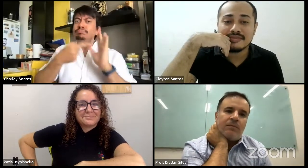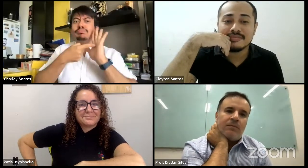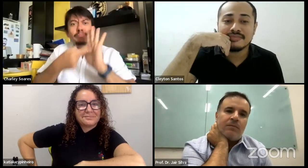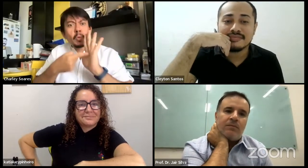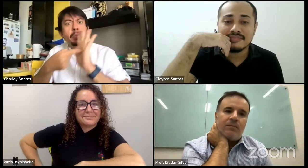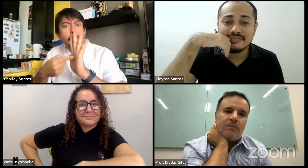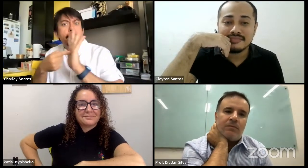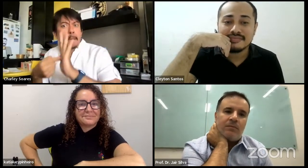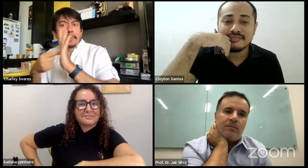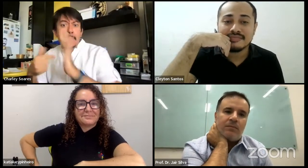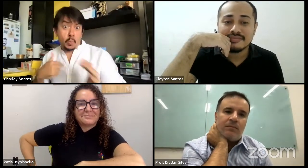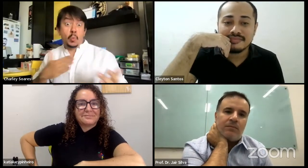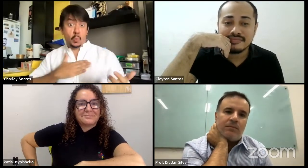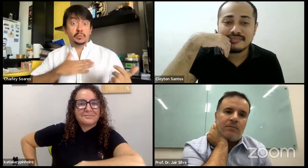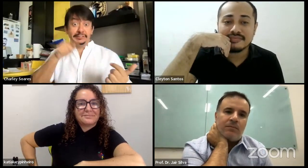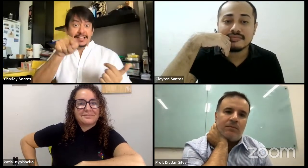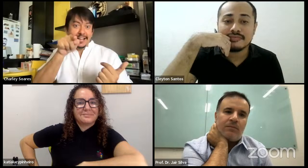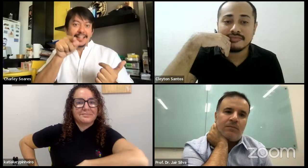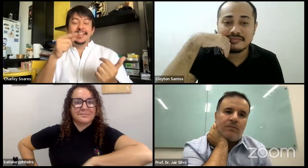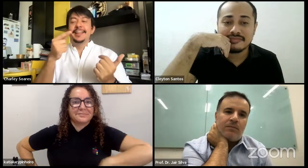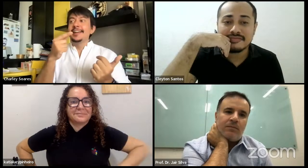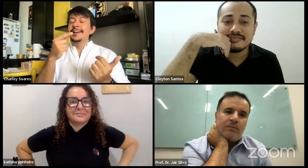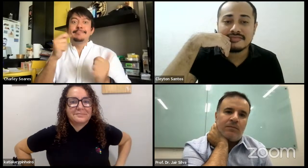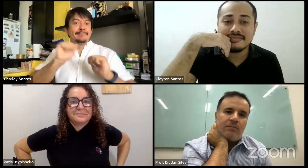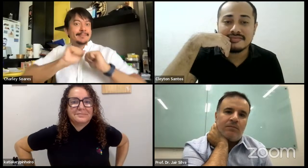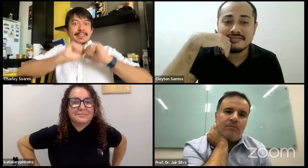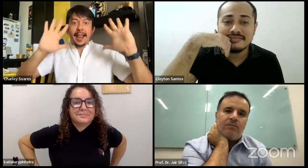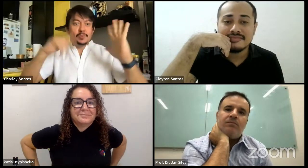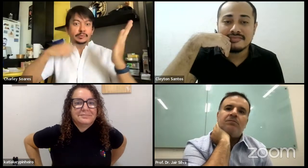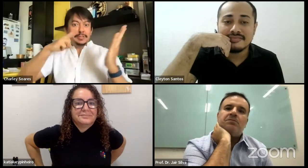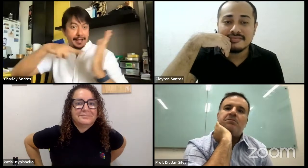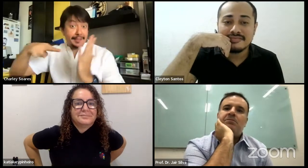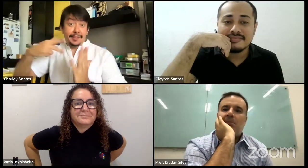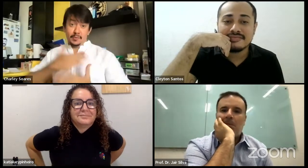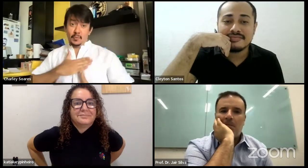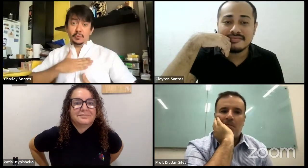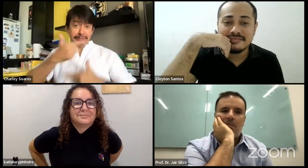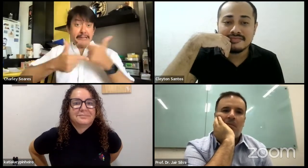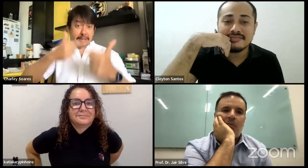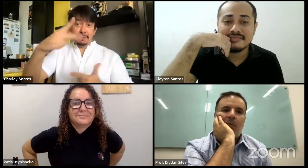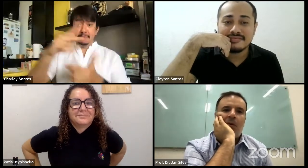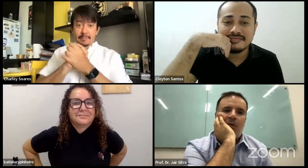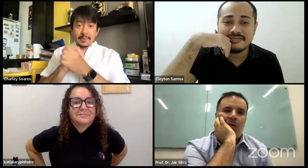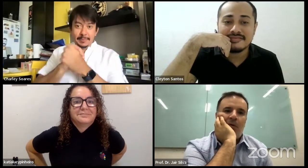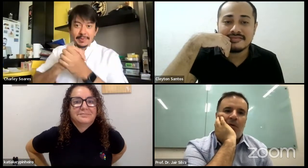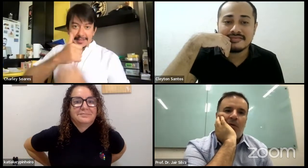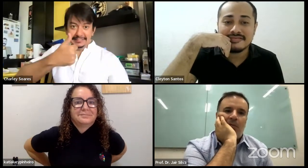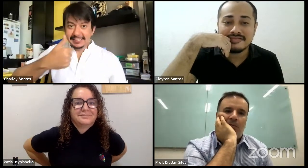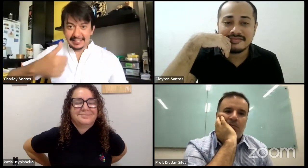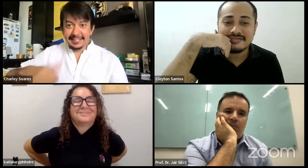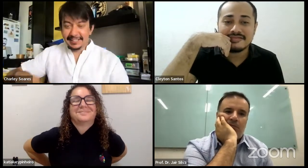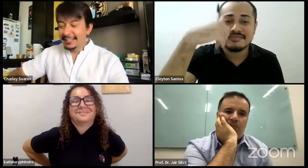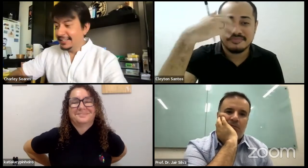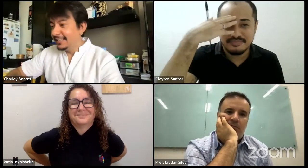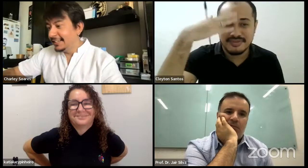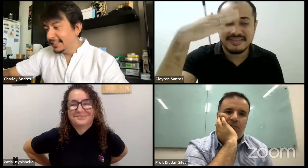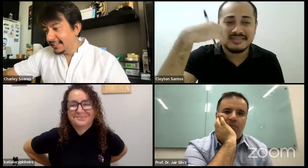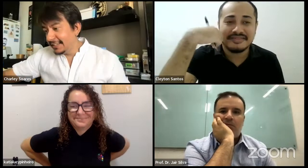seus objetivos, né? Quando você estava montando o seu projeto, você deu a resposta. Então, ficou muito claro